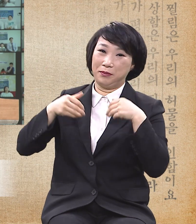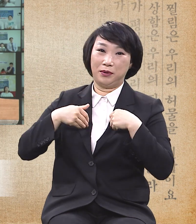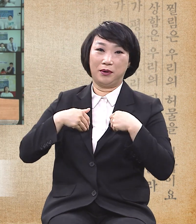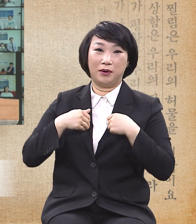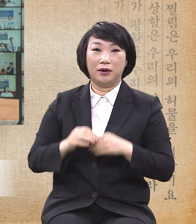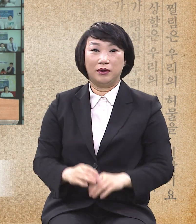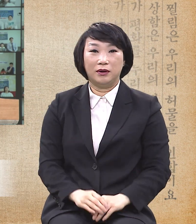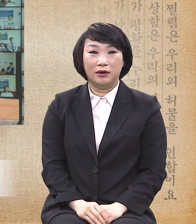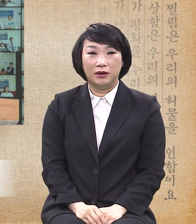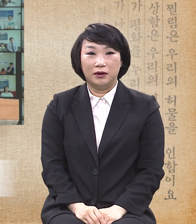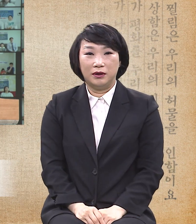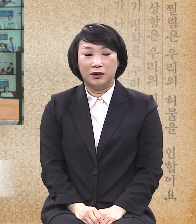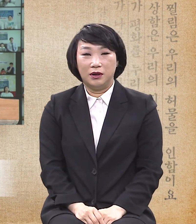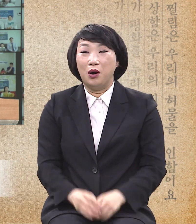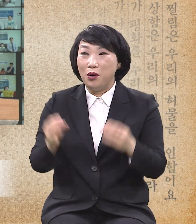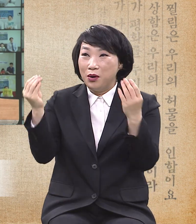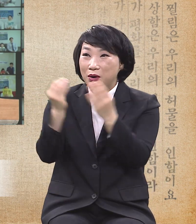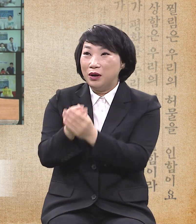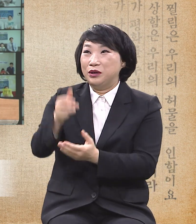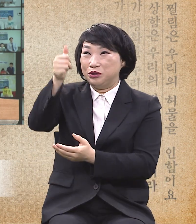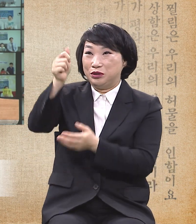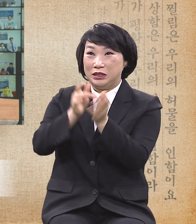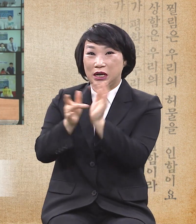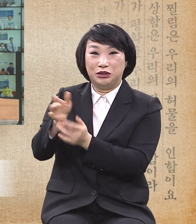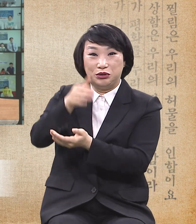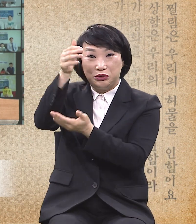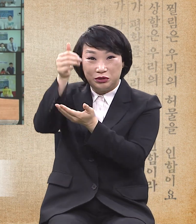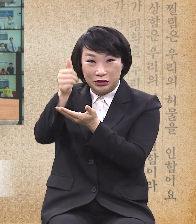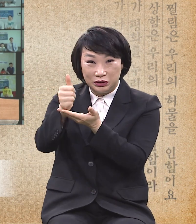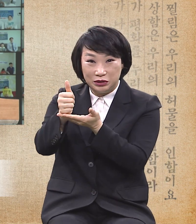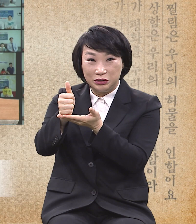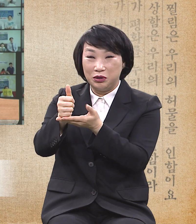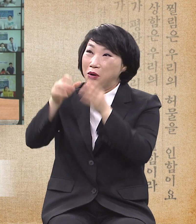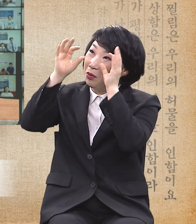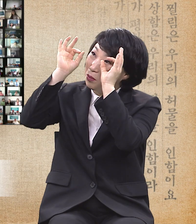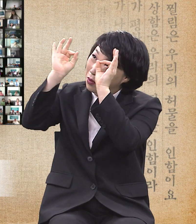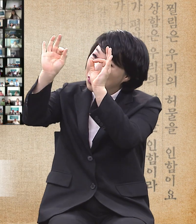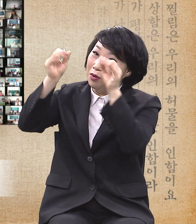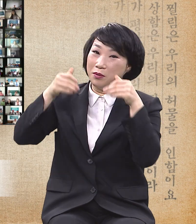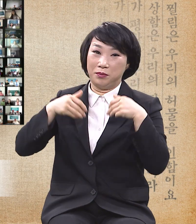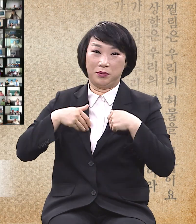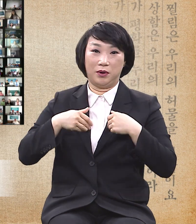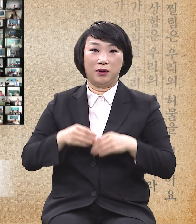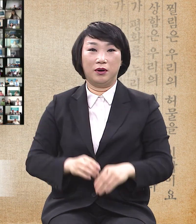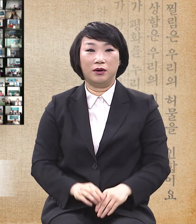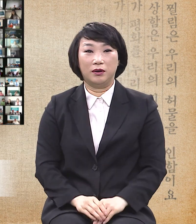바라보라. 온전케 하시는 주 예수를 바라보라.